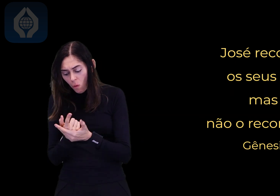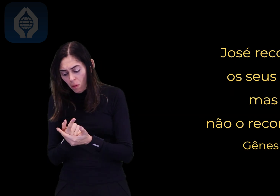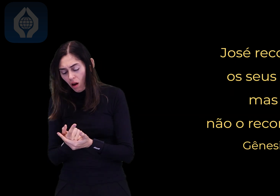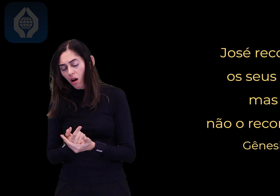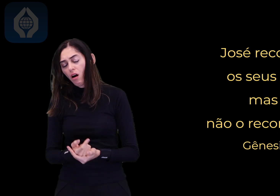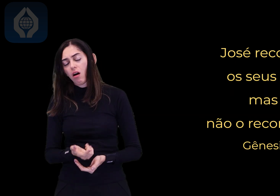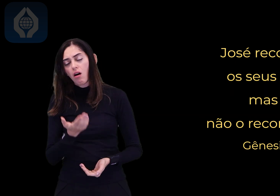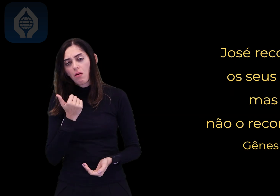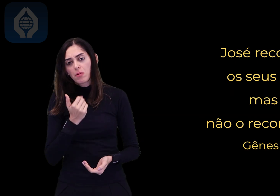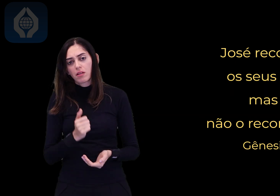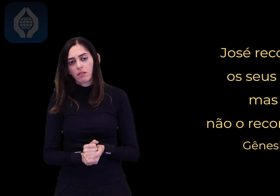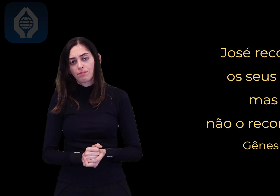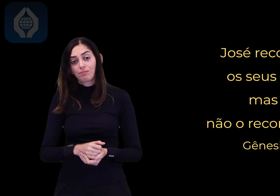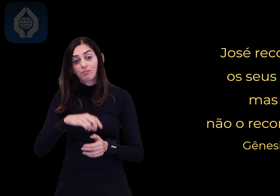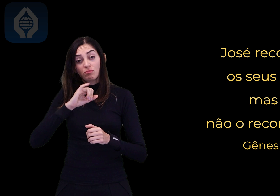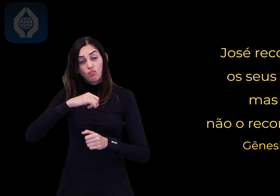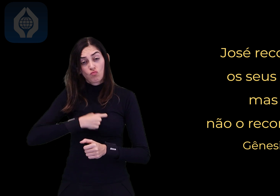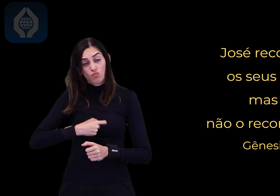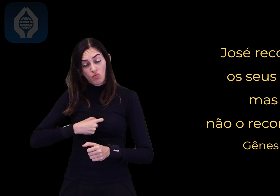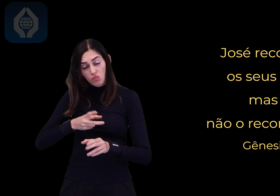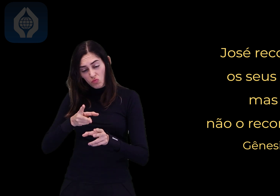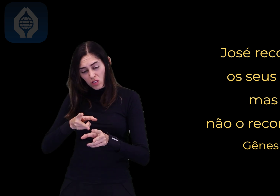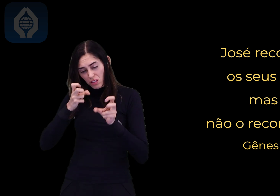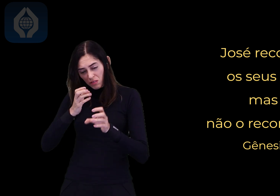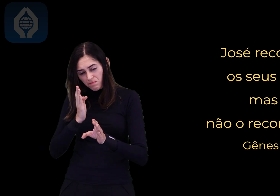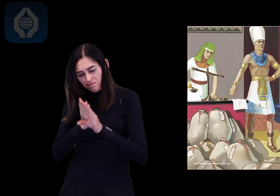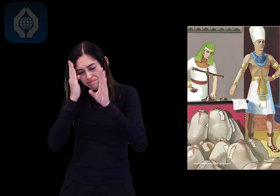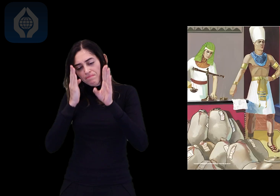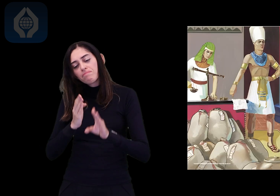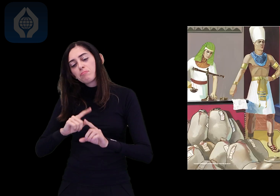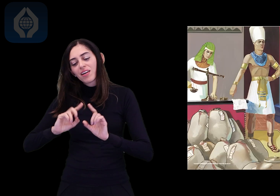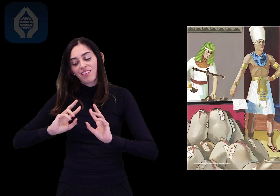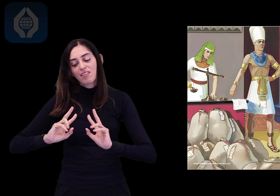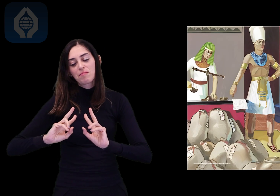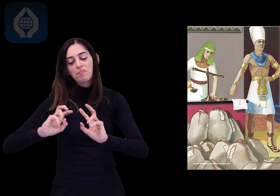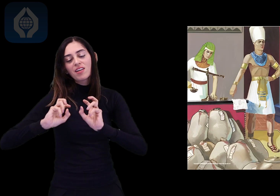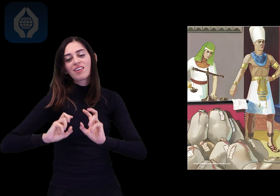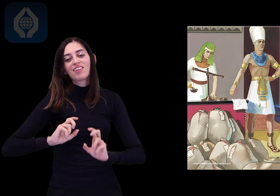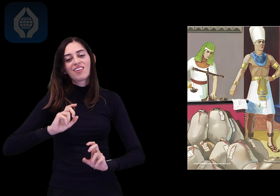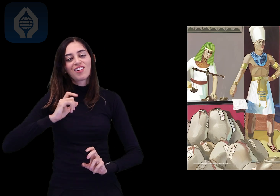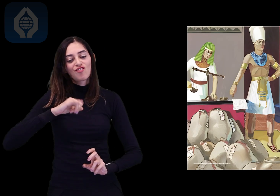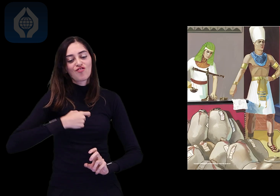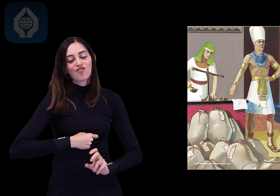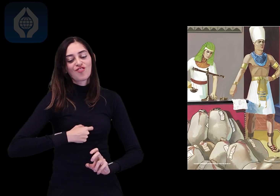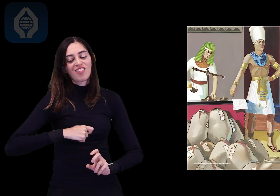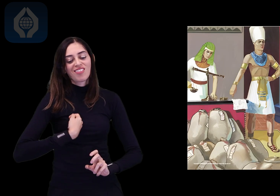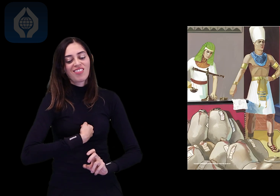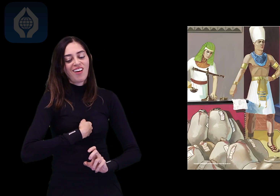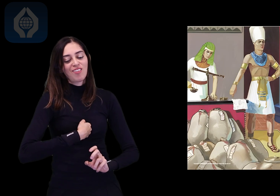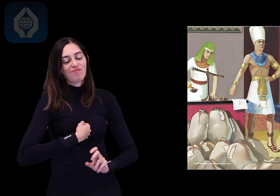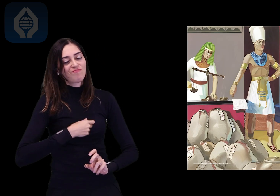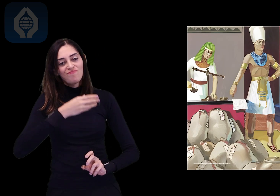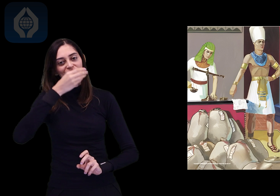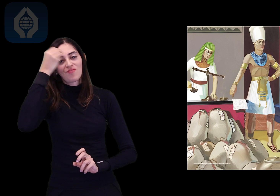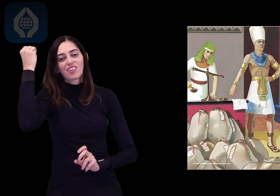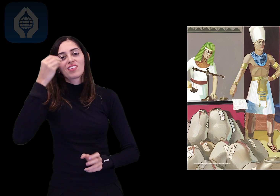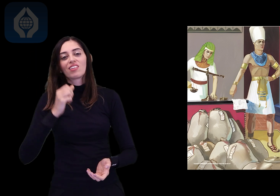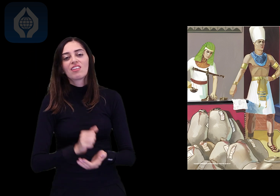irmãos, mas eles não o reconheceram. Mais uma vez, Deus estava tornando realidade o que tinha mostrado ao